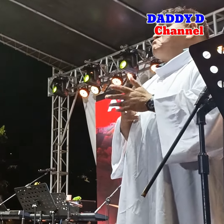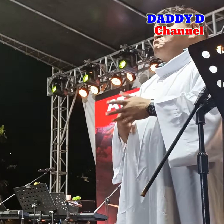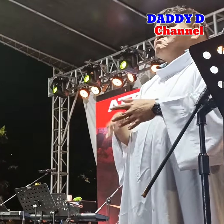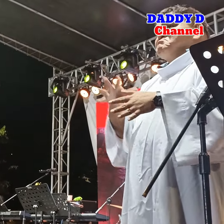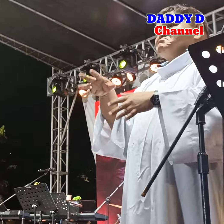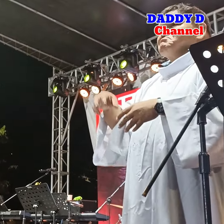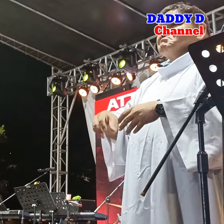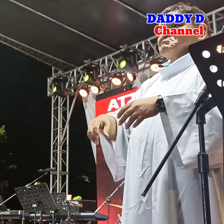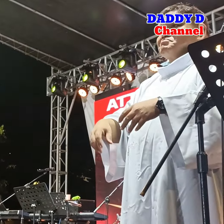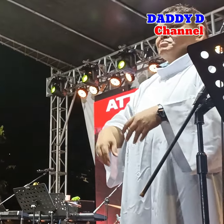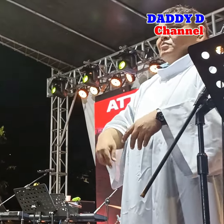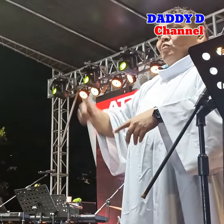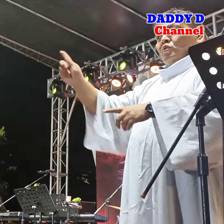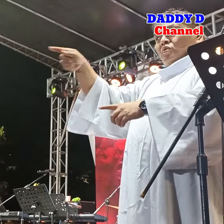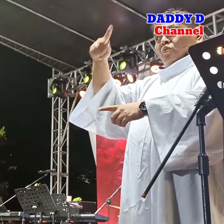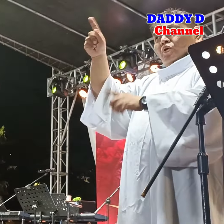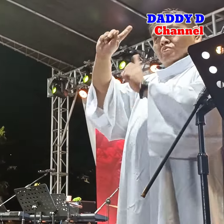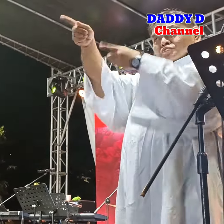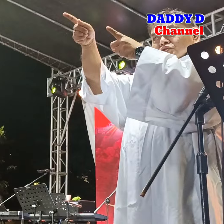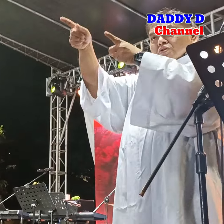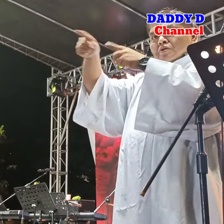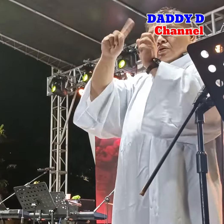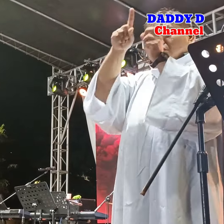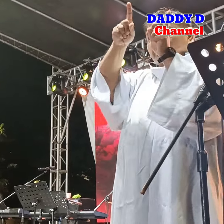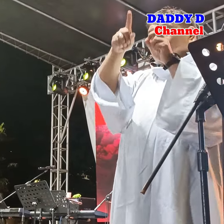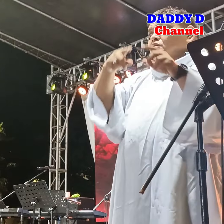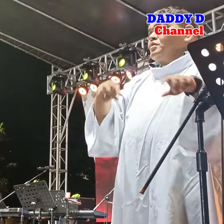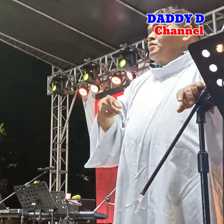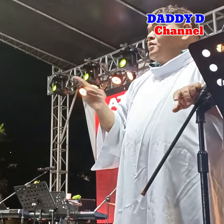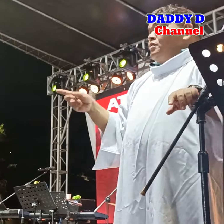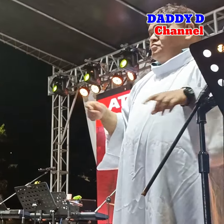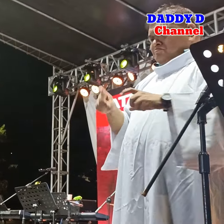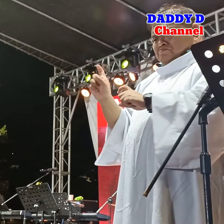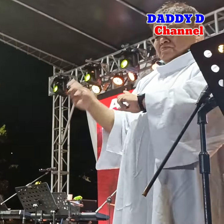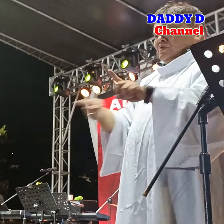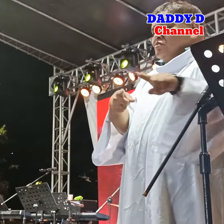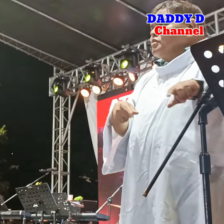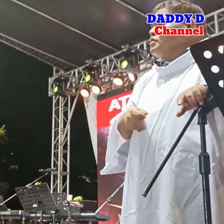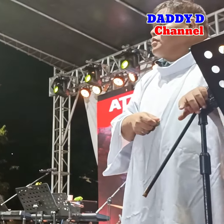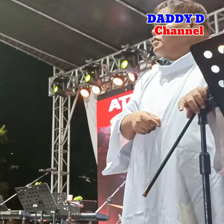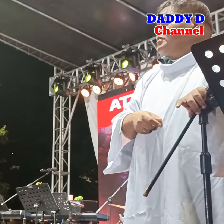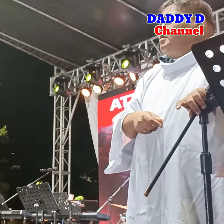niya magic. Pag inutos niya, Mr. Secretary, gawin mo ito!